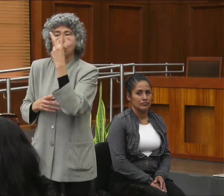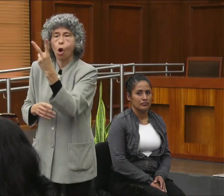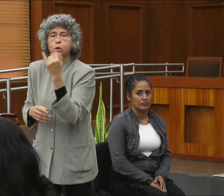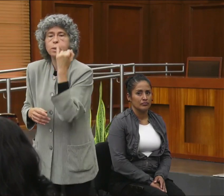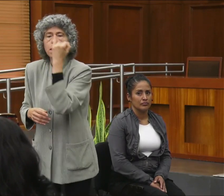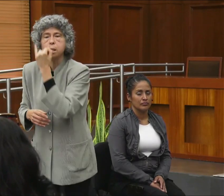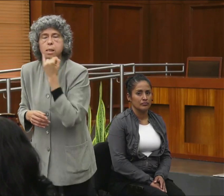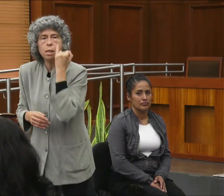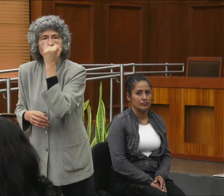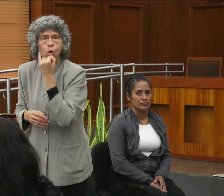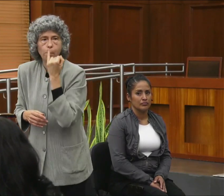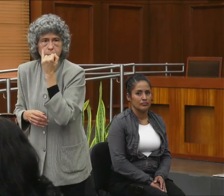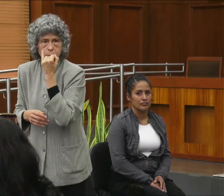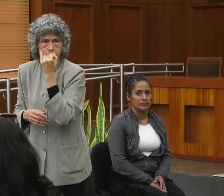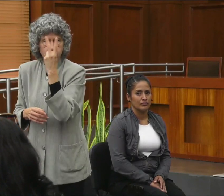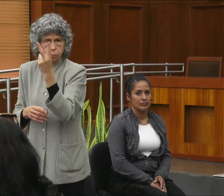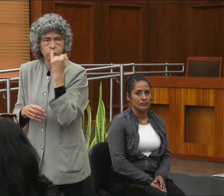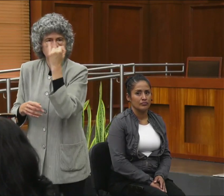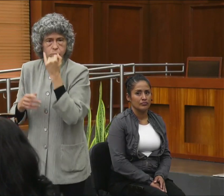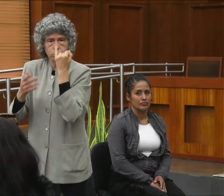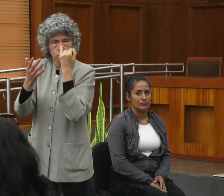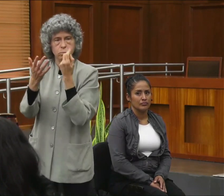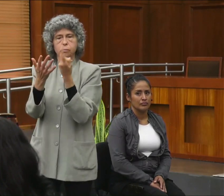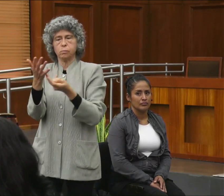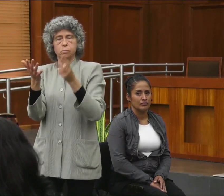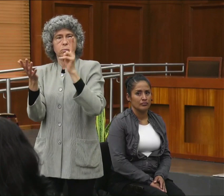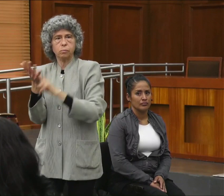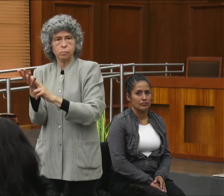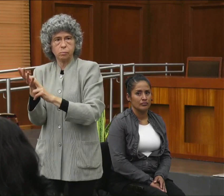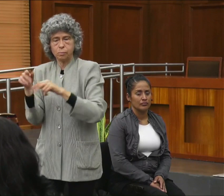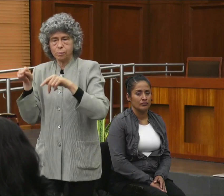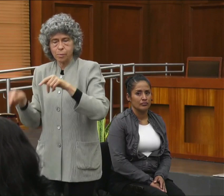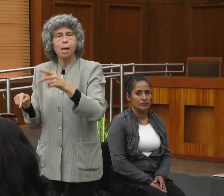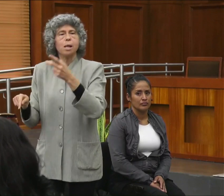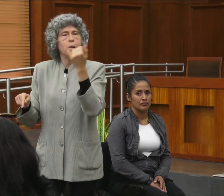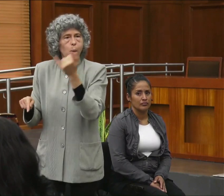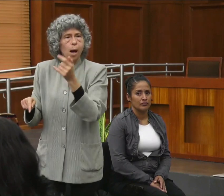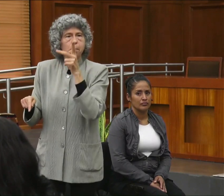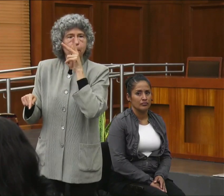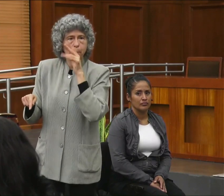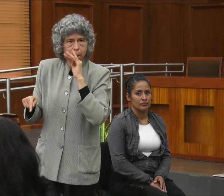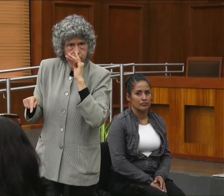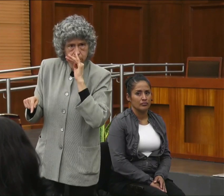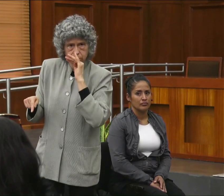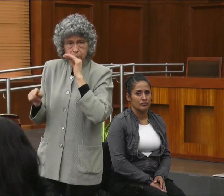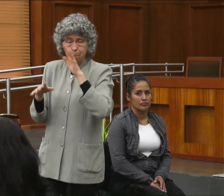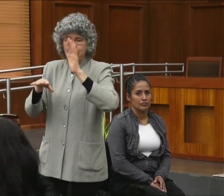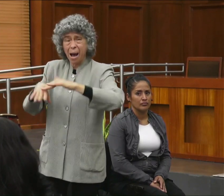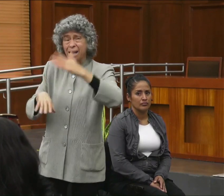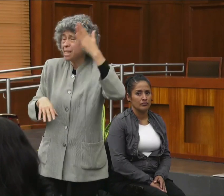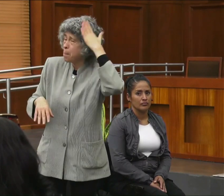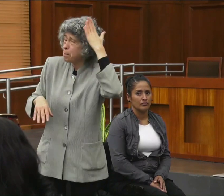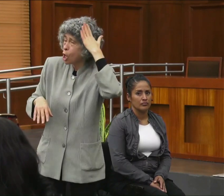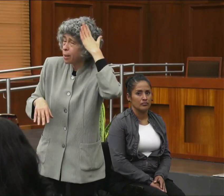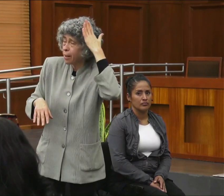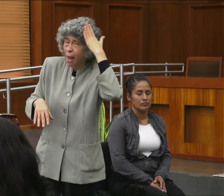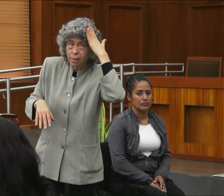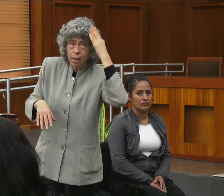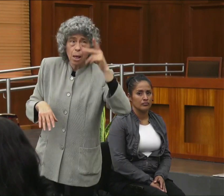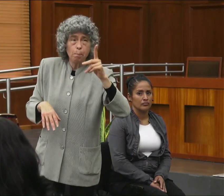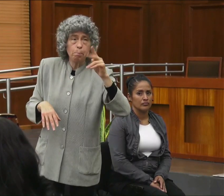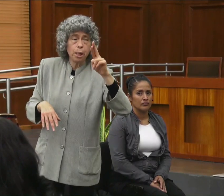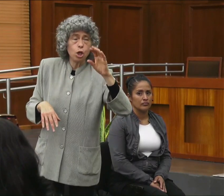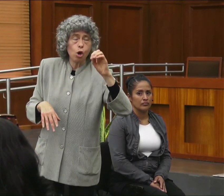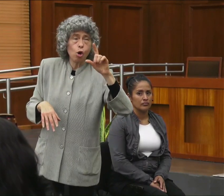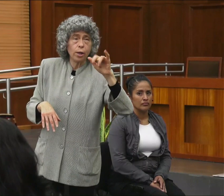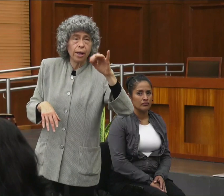la gramática con las señas, son lenguajes diferentes. Entonces tendría que existir desde pequeños esa inclusión, ese